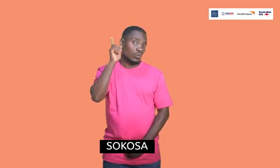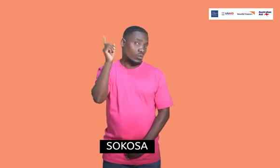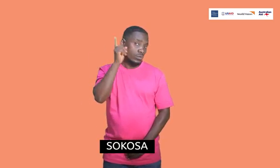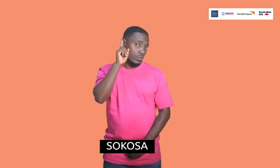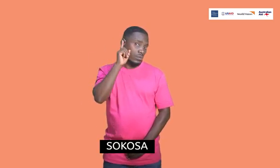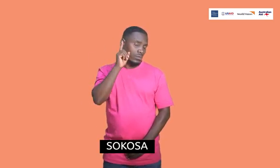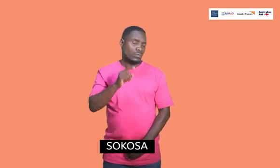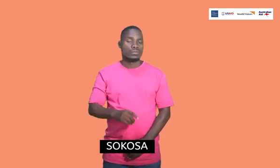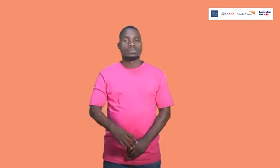Sokosa.